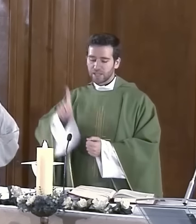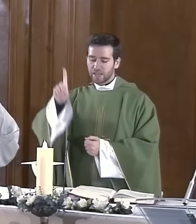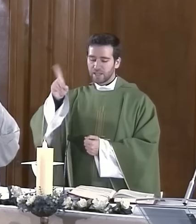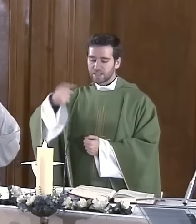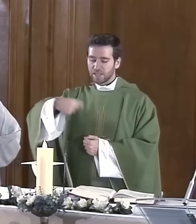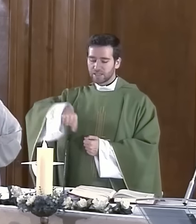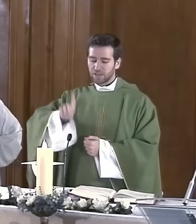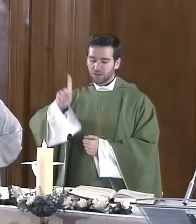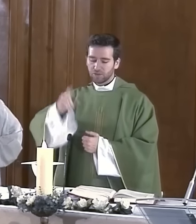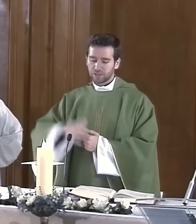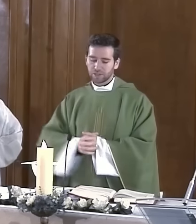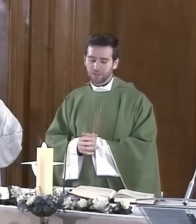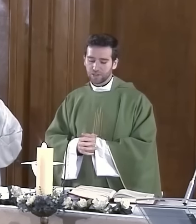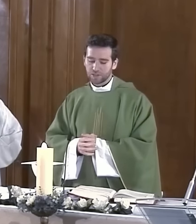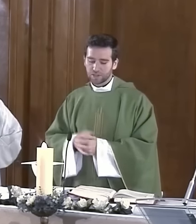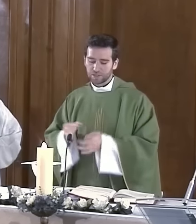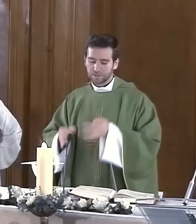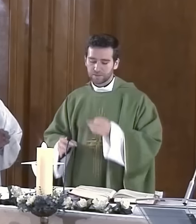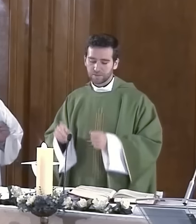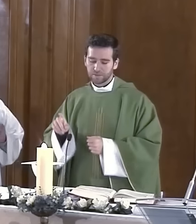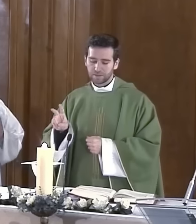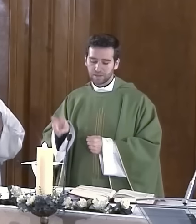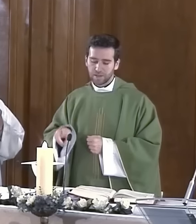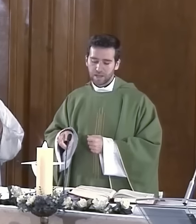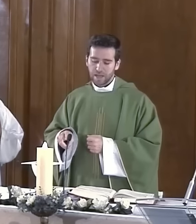Demos gracias al Señor nuestro Dios.